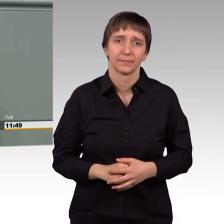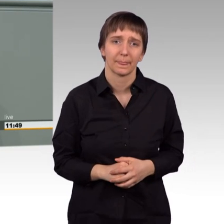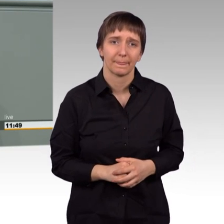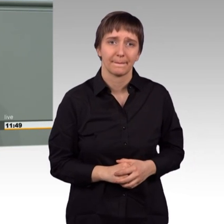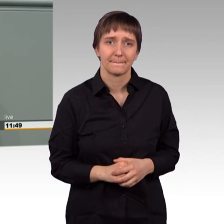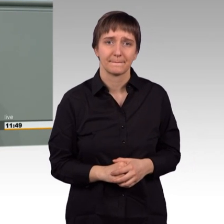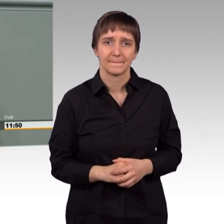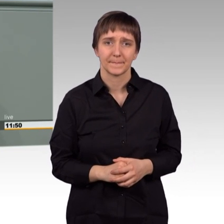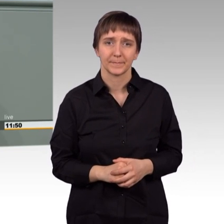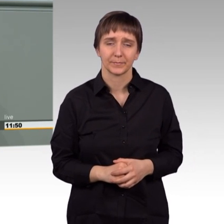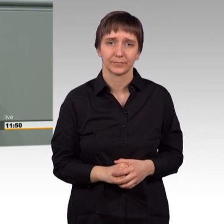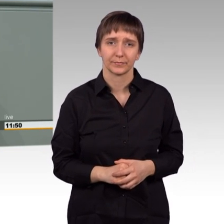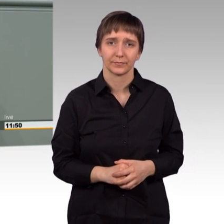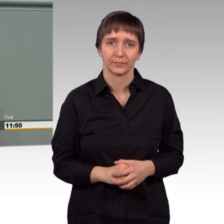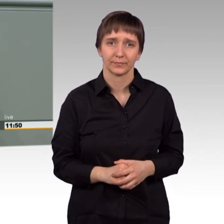Applaus